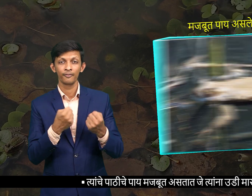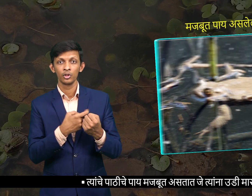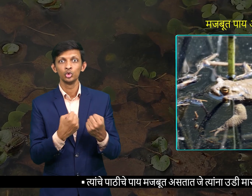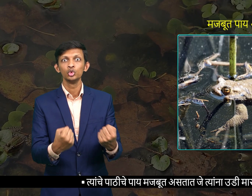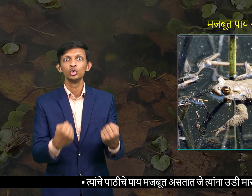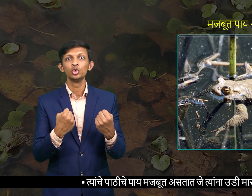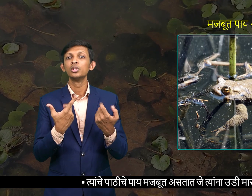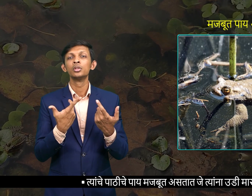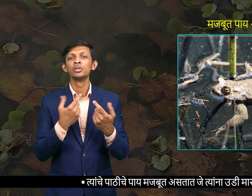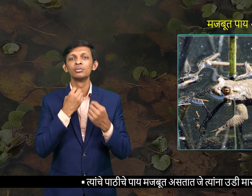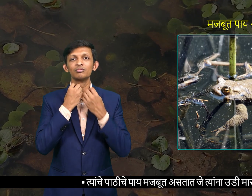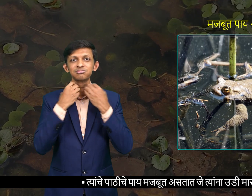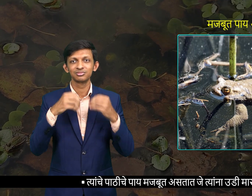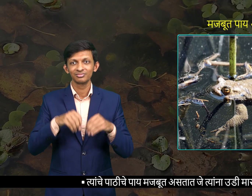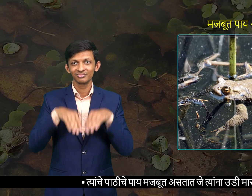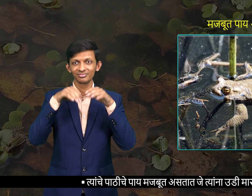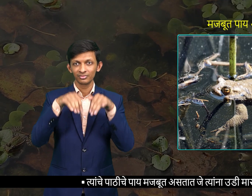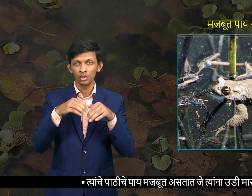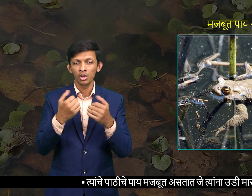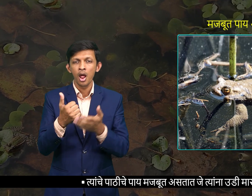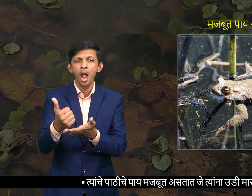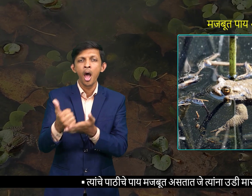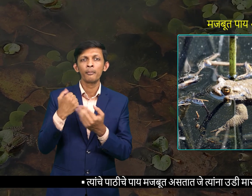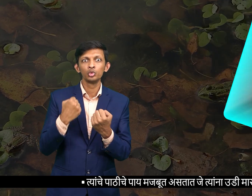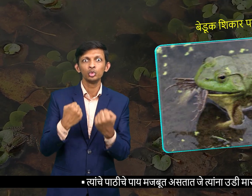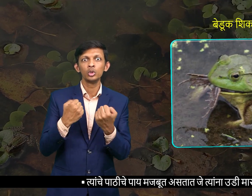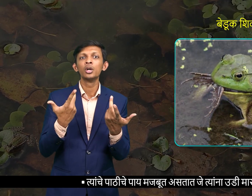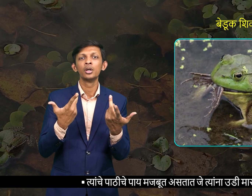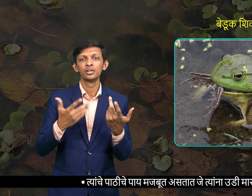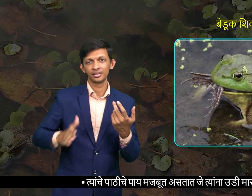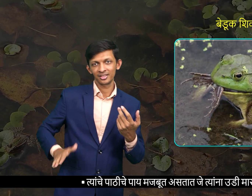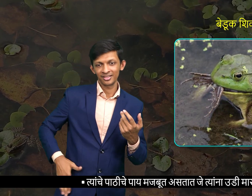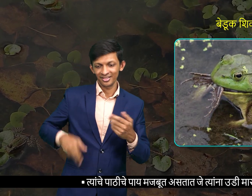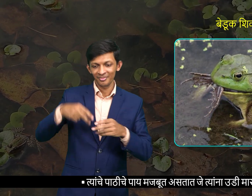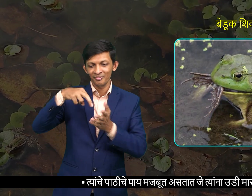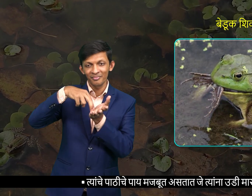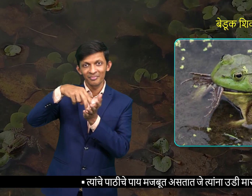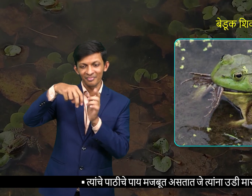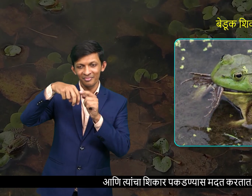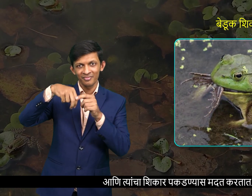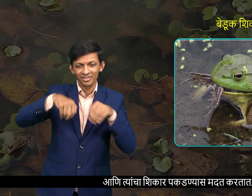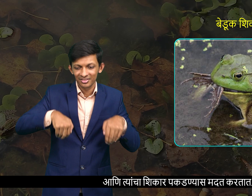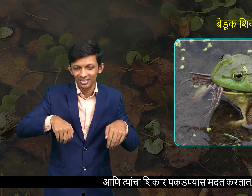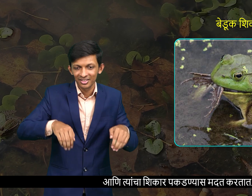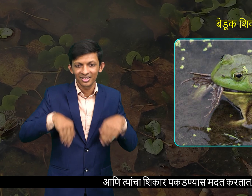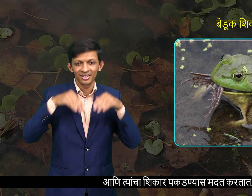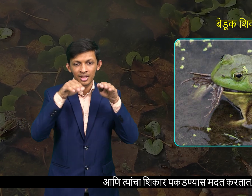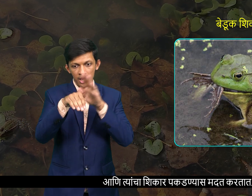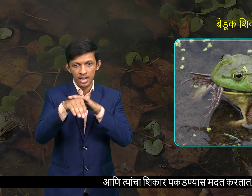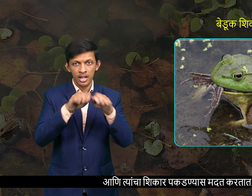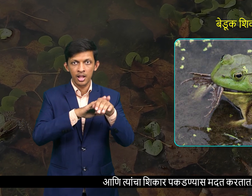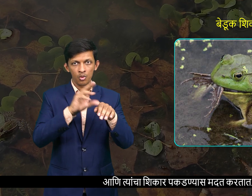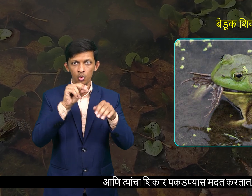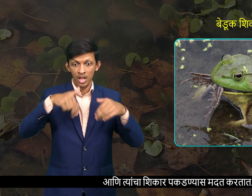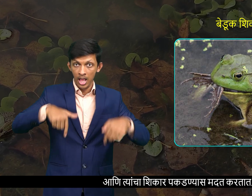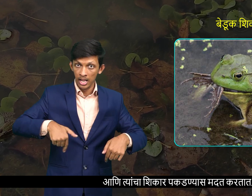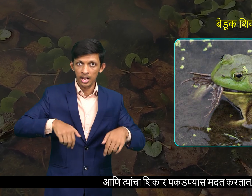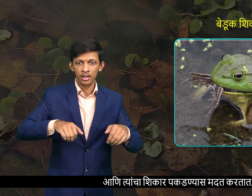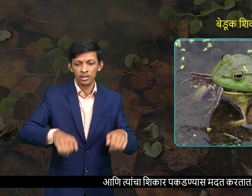त्यांचे पाठीचे पाय मजबूत असतात, जे त्यांना उडी मारण्यास आणि त्यांचा शिकार करण्यास मदत